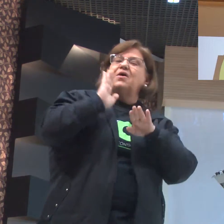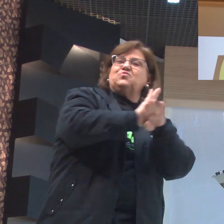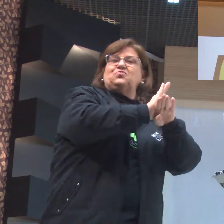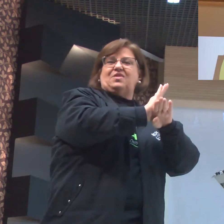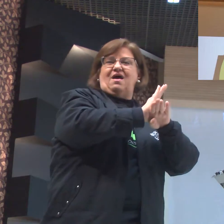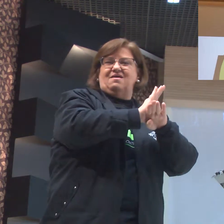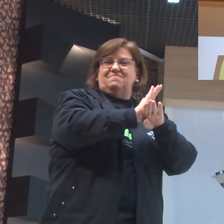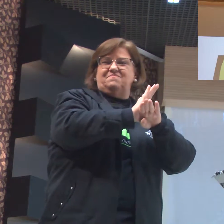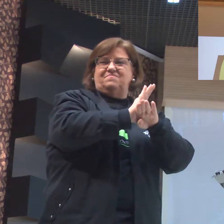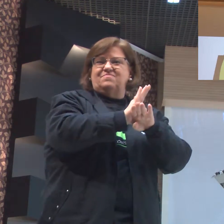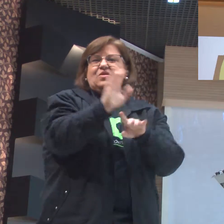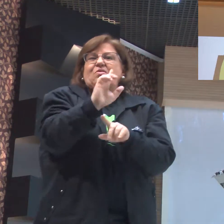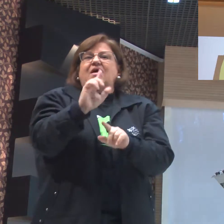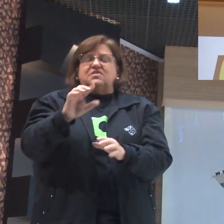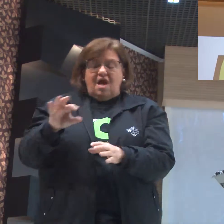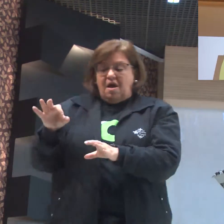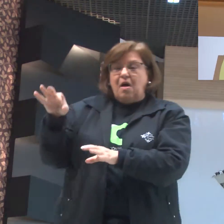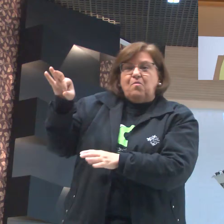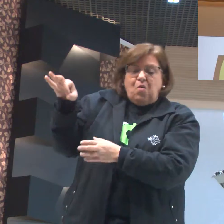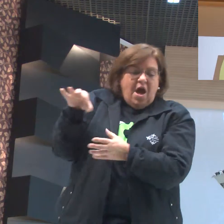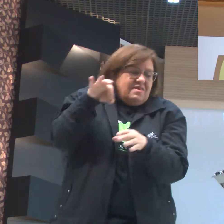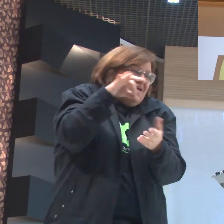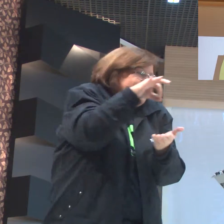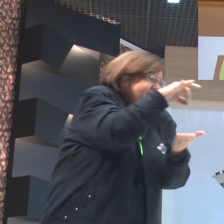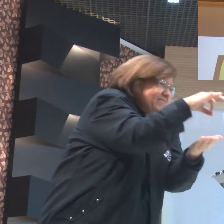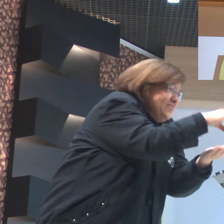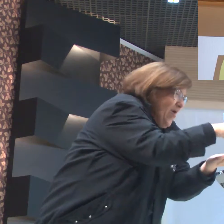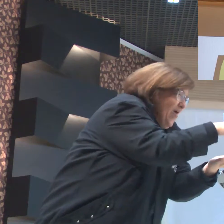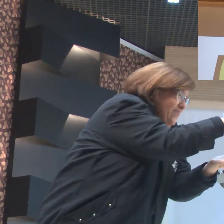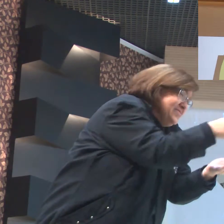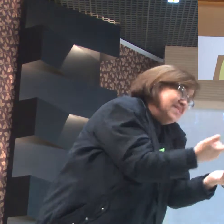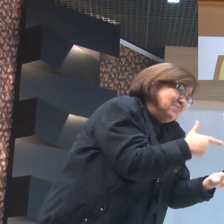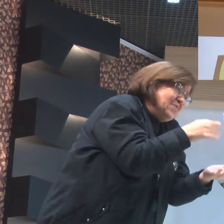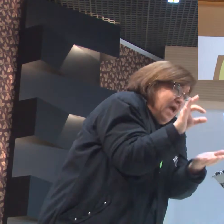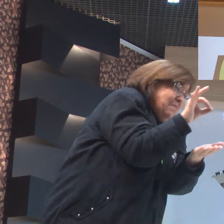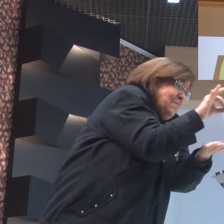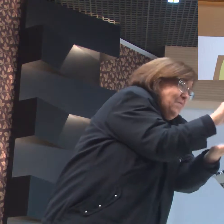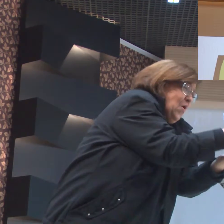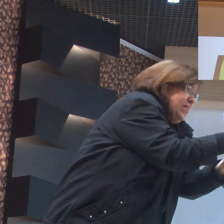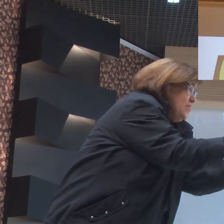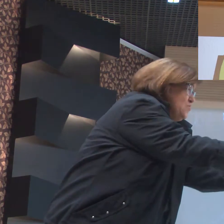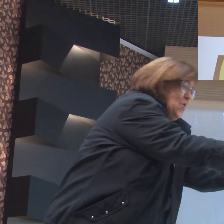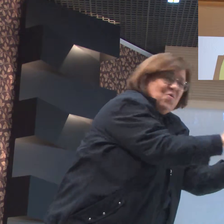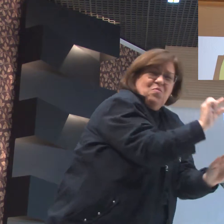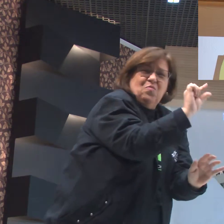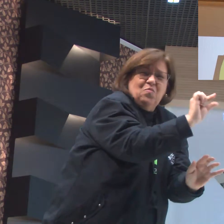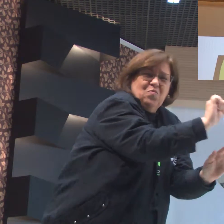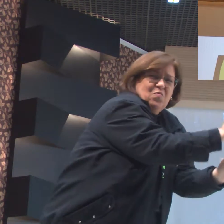miséria. É alguns poucos que ficam muito ricos e todos os outros muito